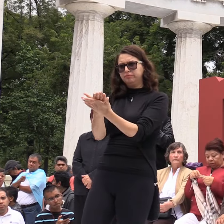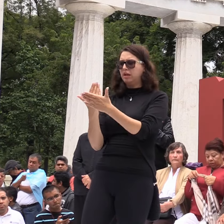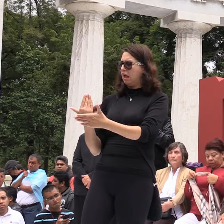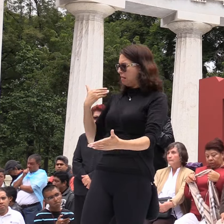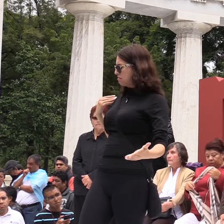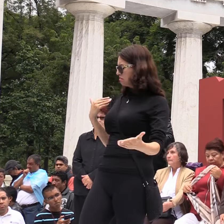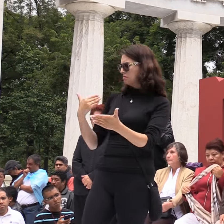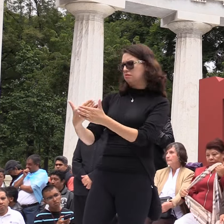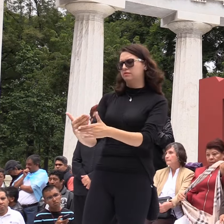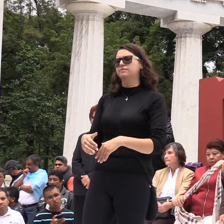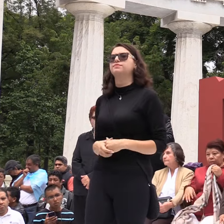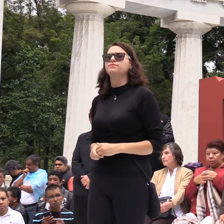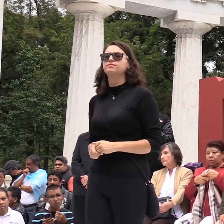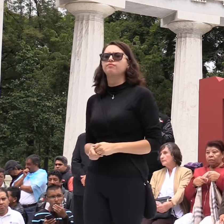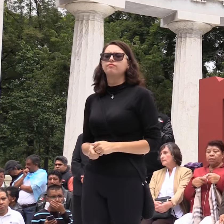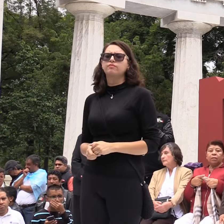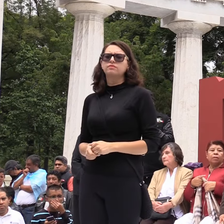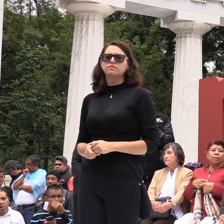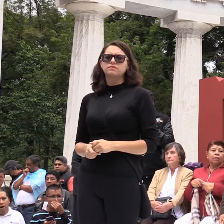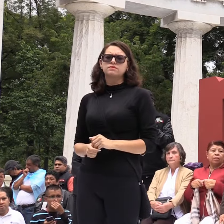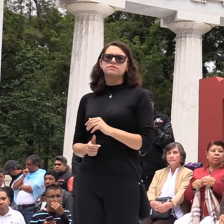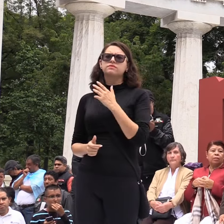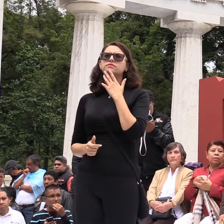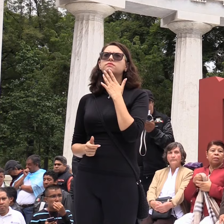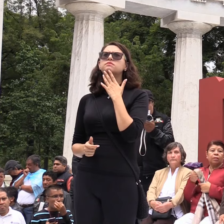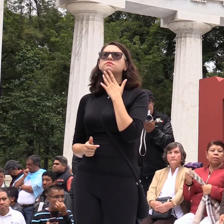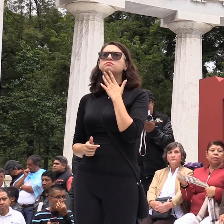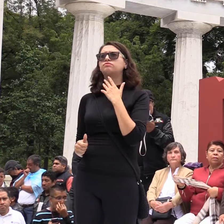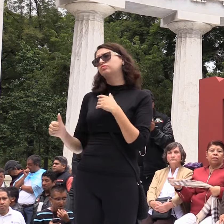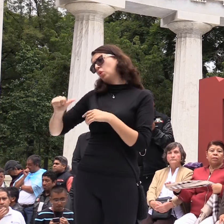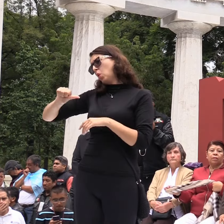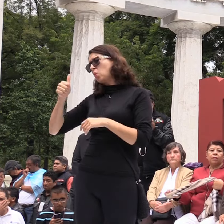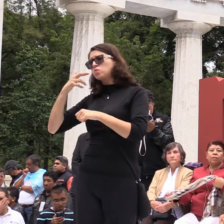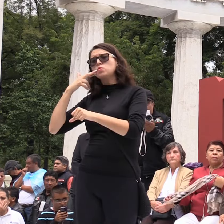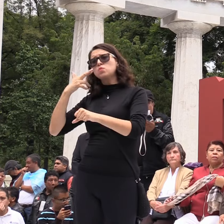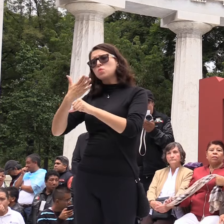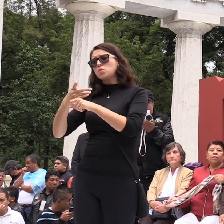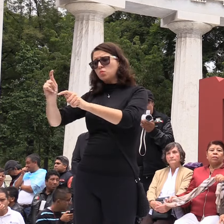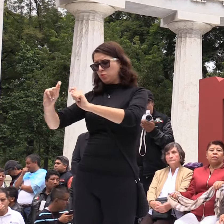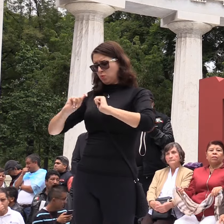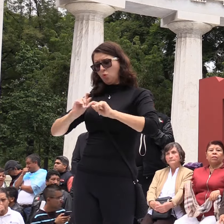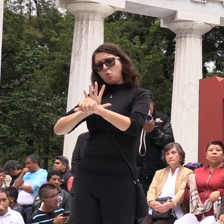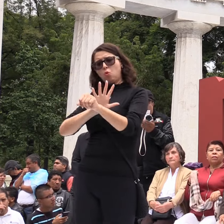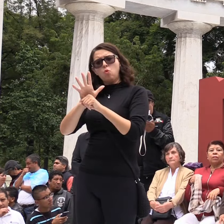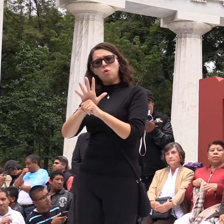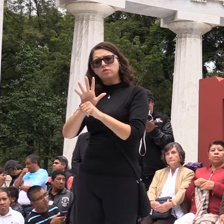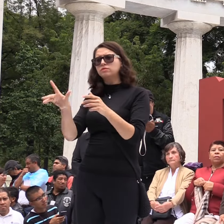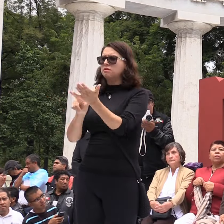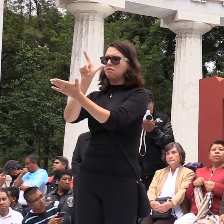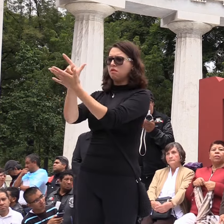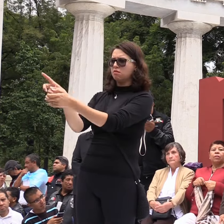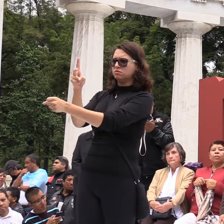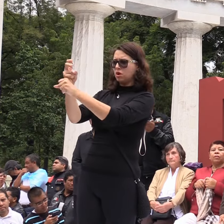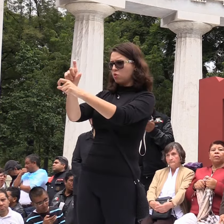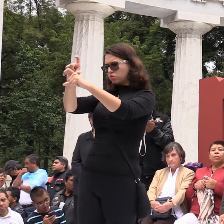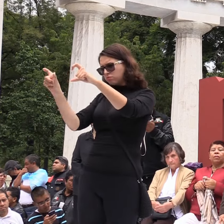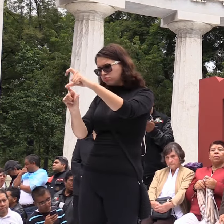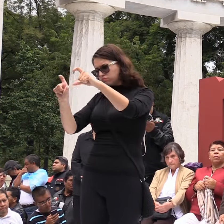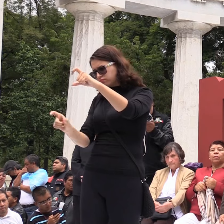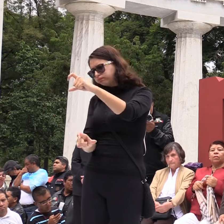meses anteriores. La otra gran tarea que tendremos es la aprobación de las leyes secundarias